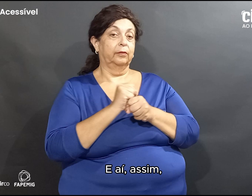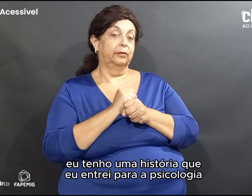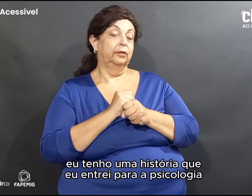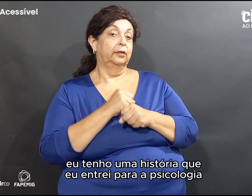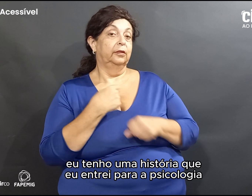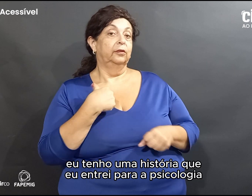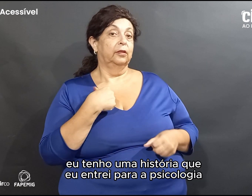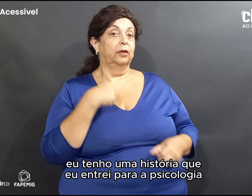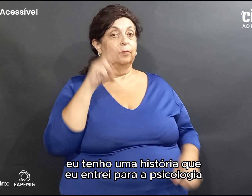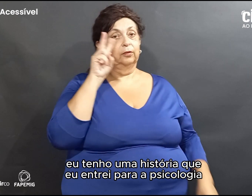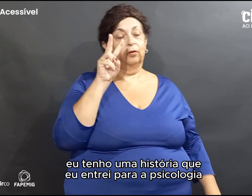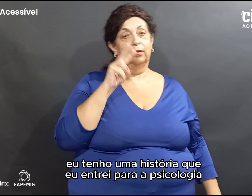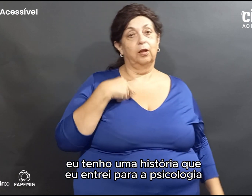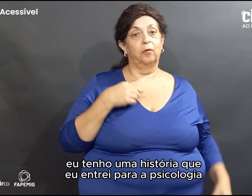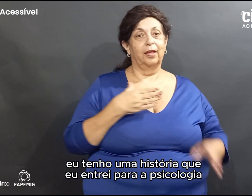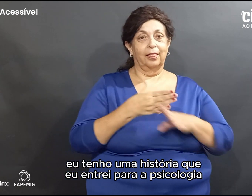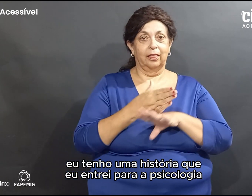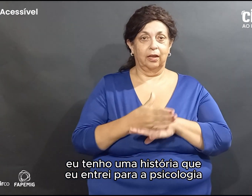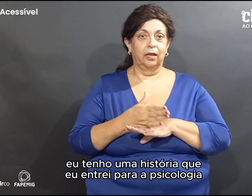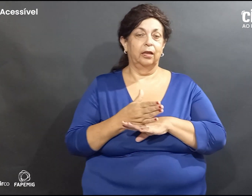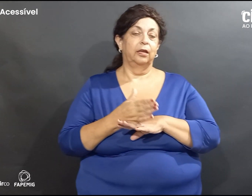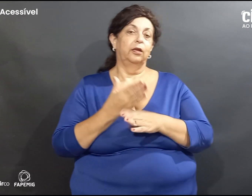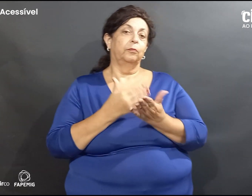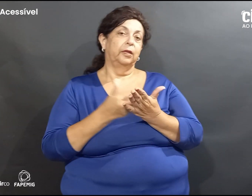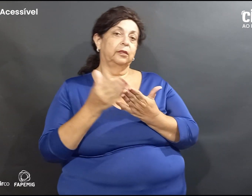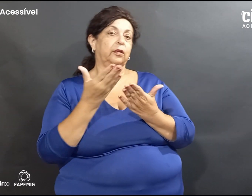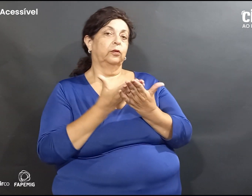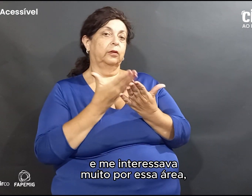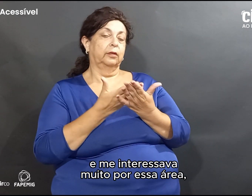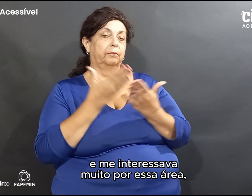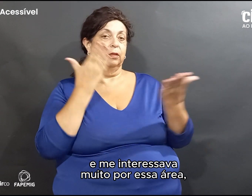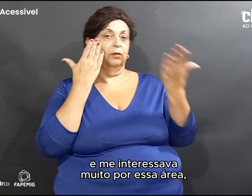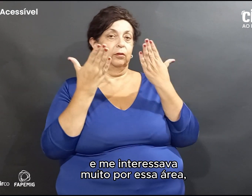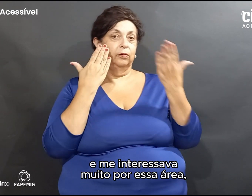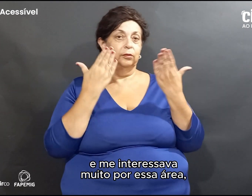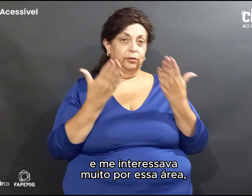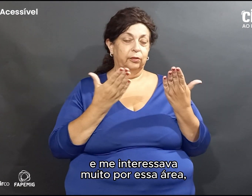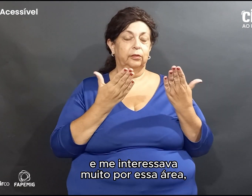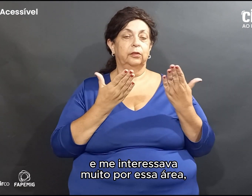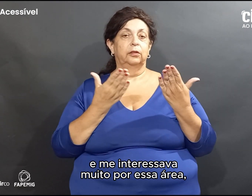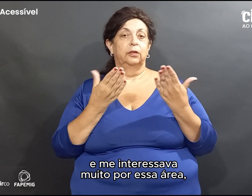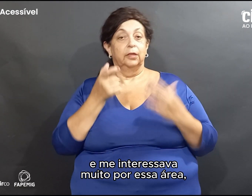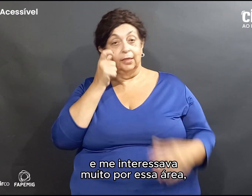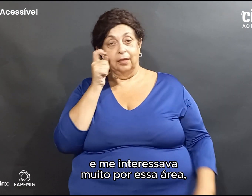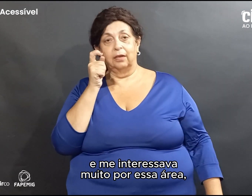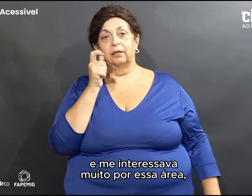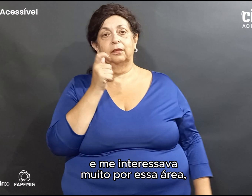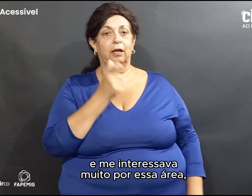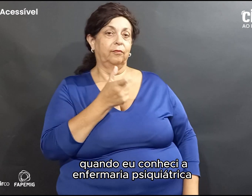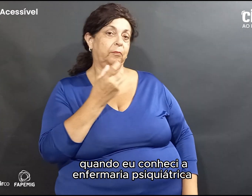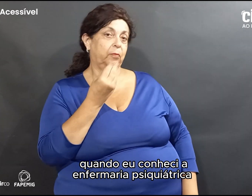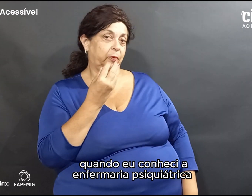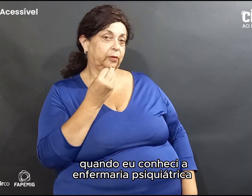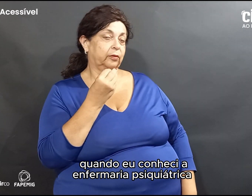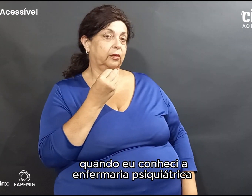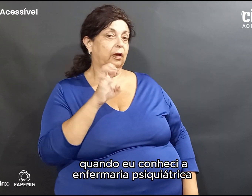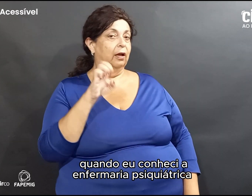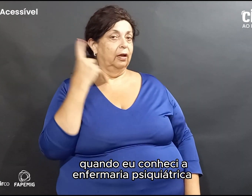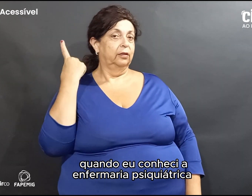tenho uma história que eu entrei para psicologia e me interessava muito por essa área. Quando eu conheci, né, a